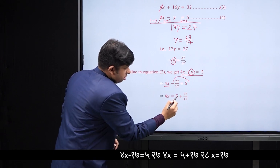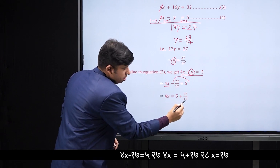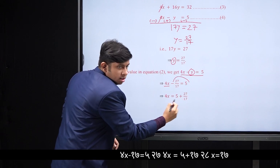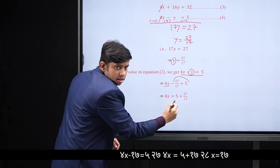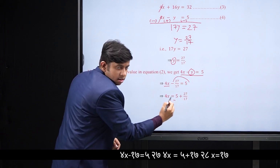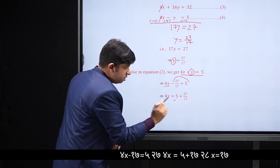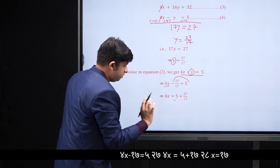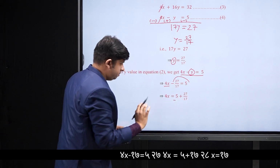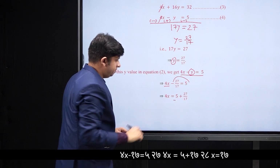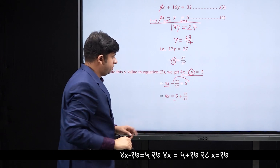5